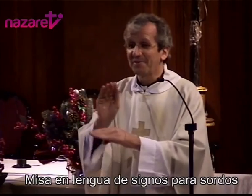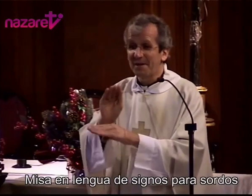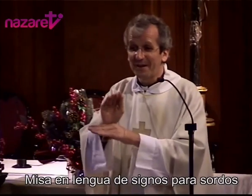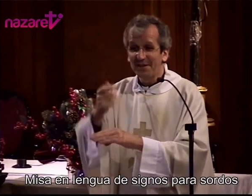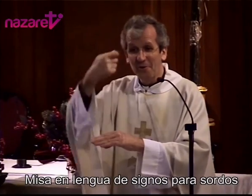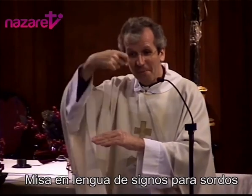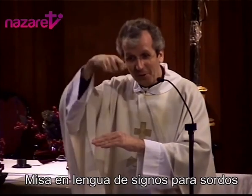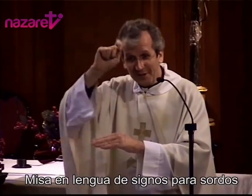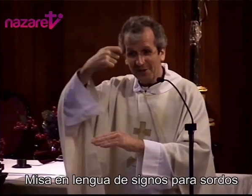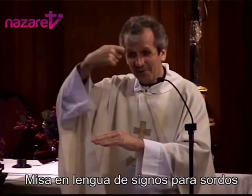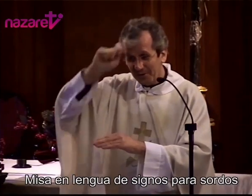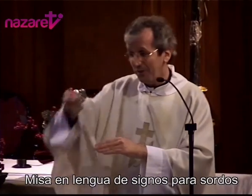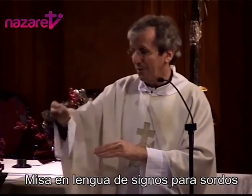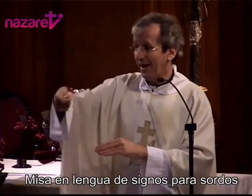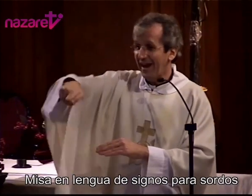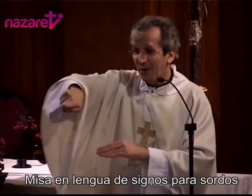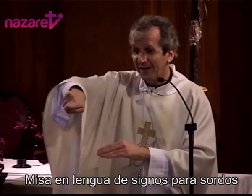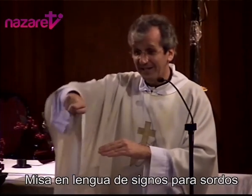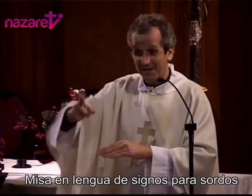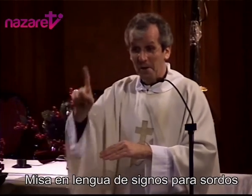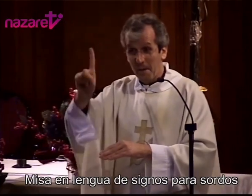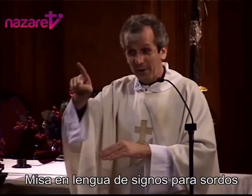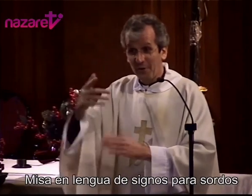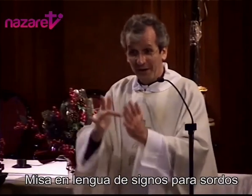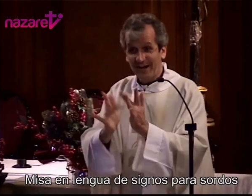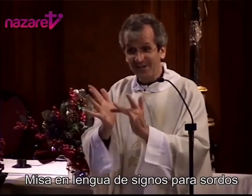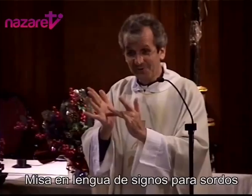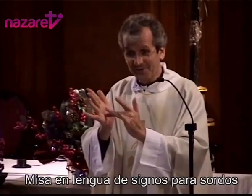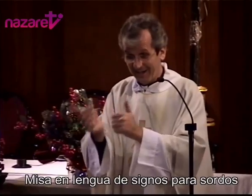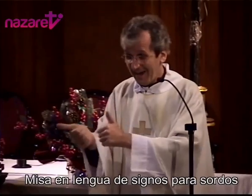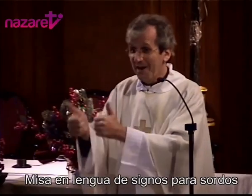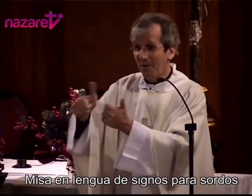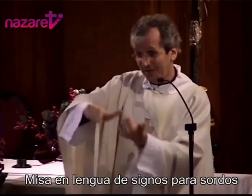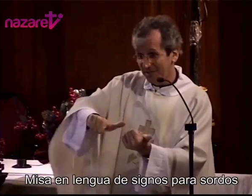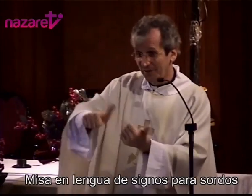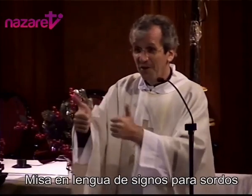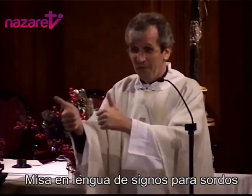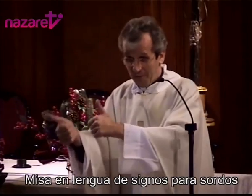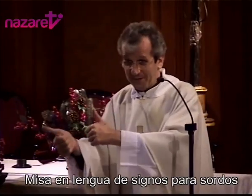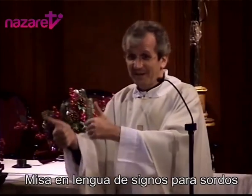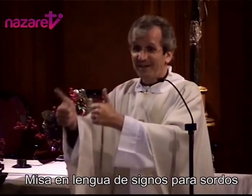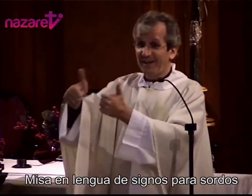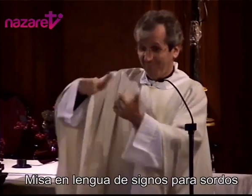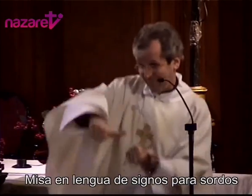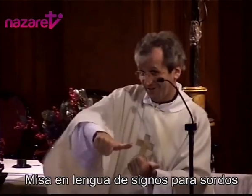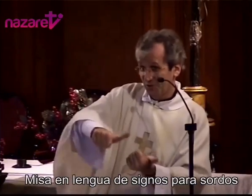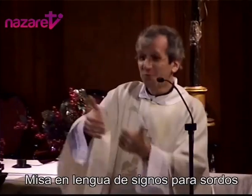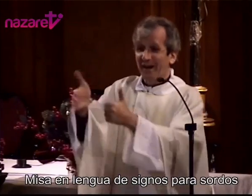vosotros habéis aprendido bautizo, bautizo por el agua que se echa, pero Jesús, el bautismo, fue más bien